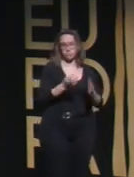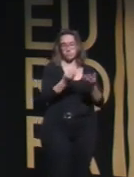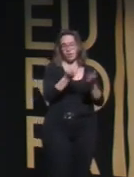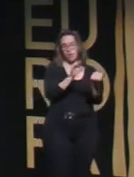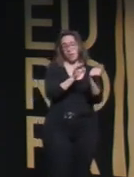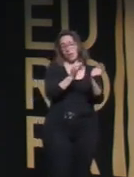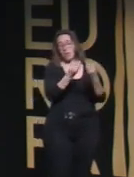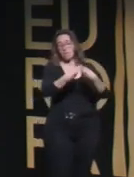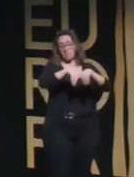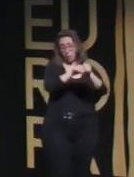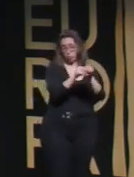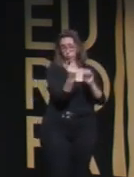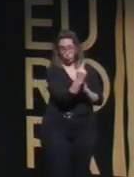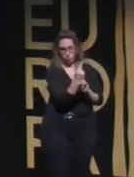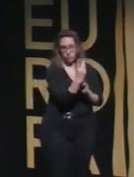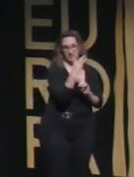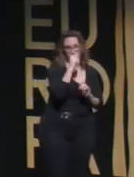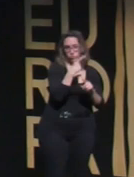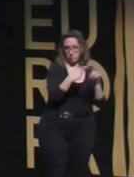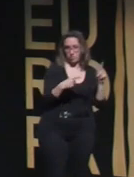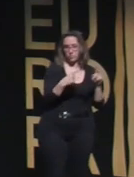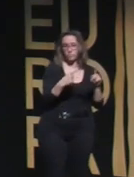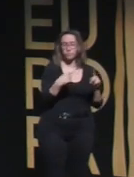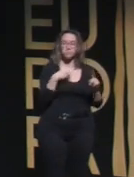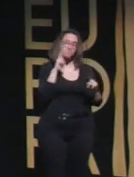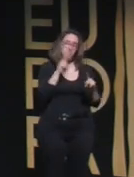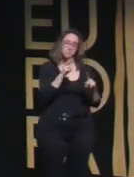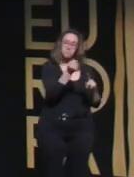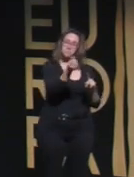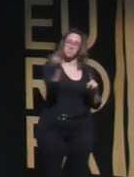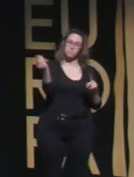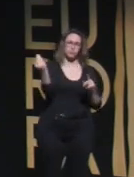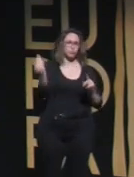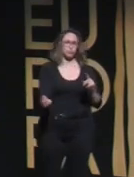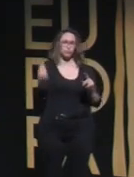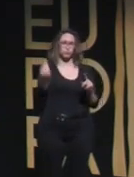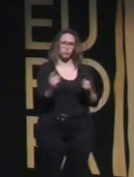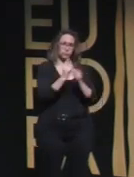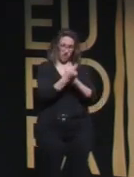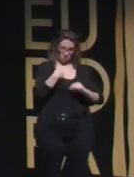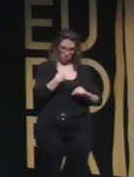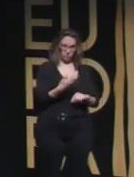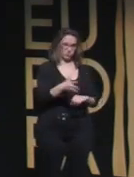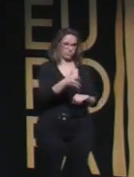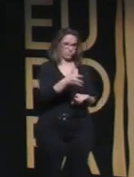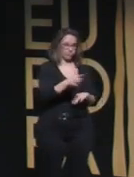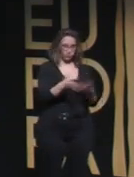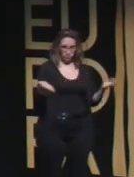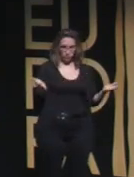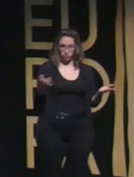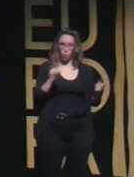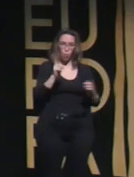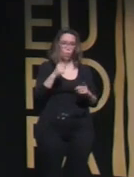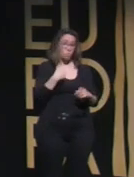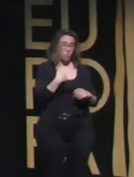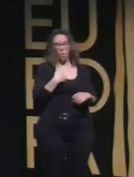esta etapa de empezar a escuchar que los hijos de los demás es que van a ser los campeones de todo y los míos deben ser los más tontos de la guela. No, porque hablas con algunas madres o con algunos aitas y el